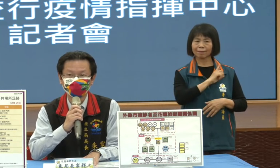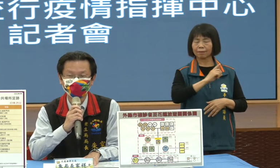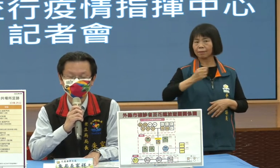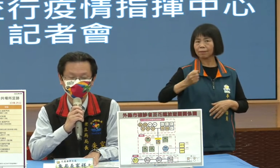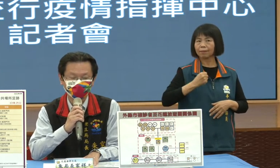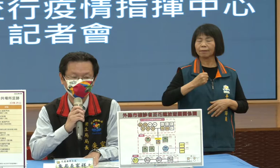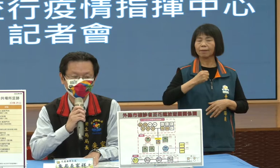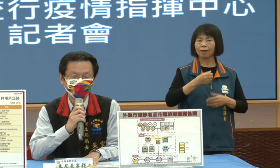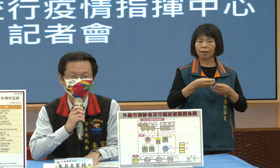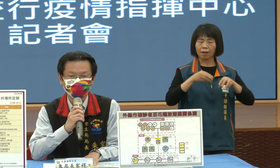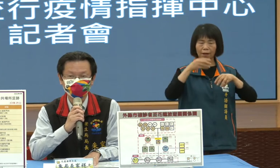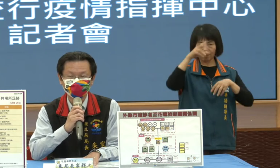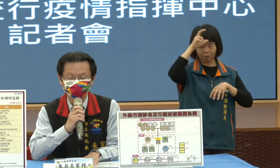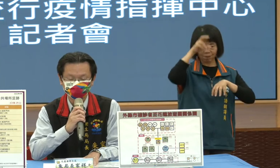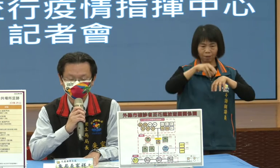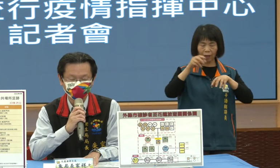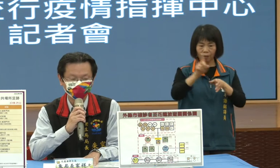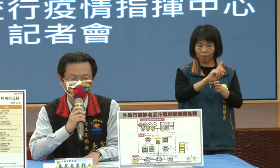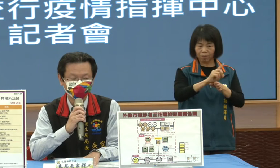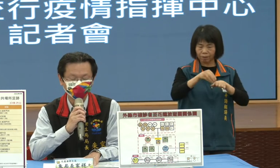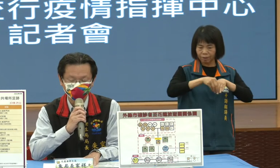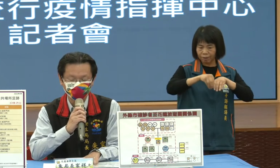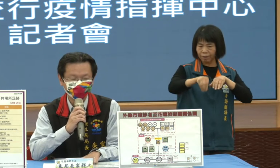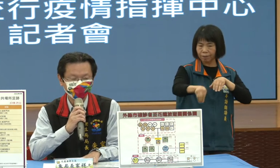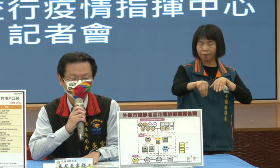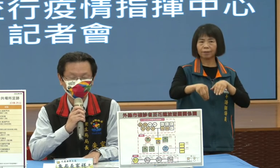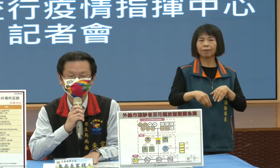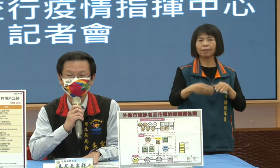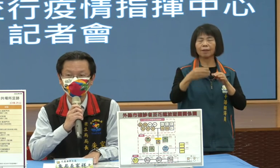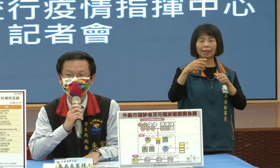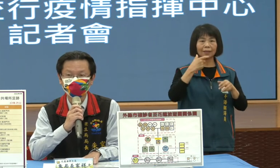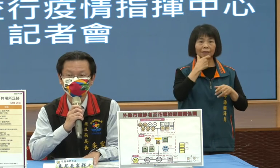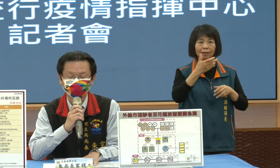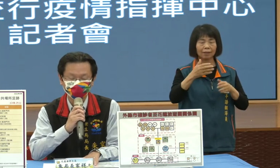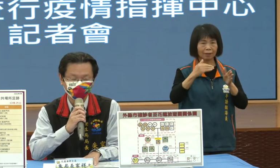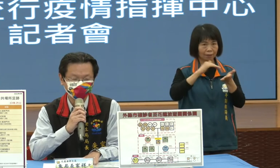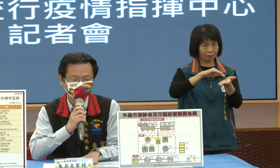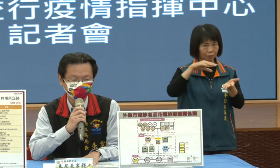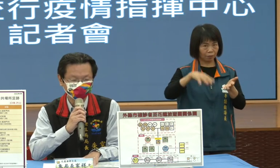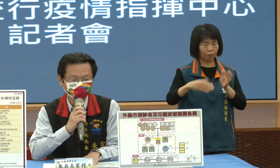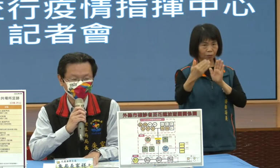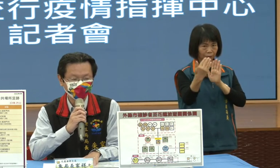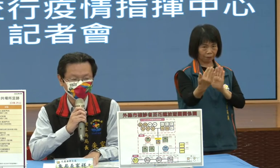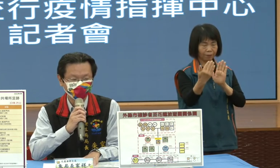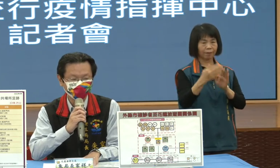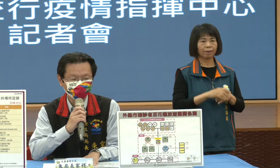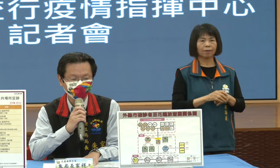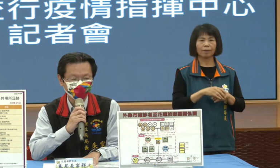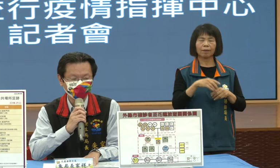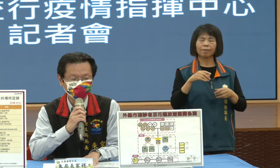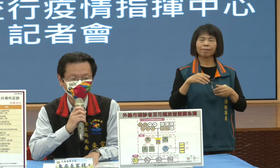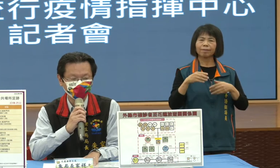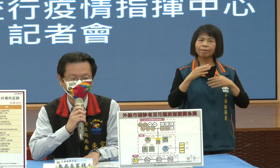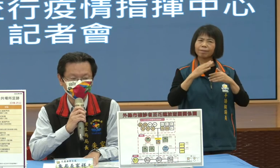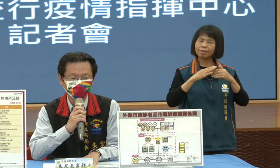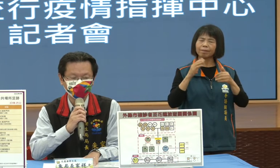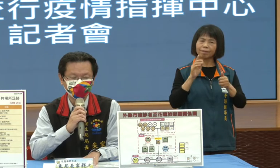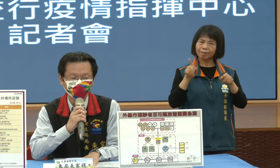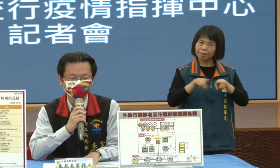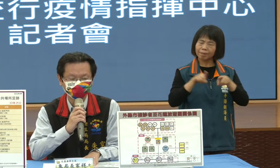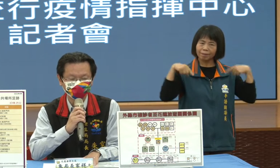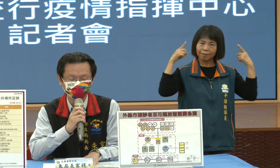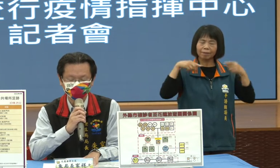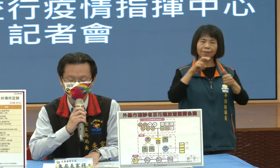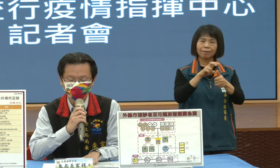慈济院对面哈、所以其实我们是非常的友好，共同来照顾我们花莲的乡亲。所以24221